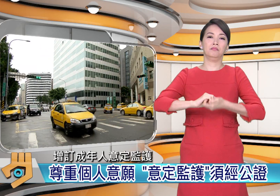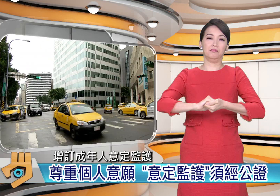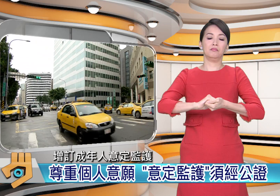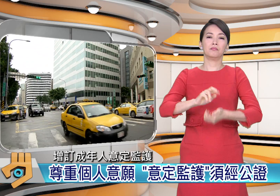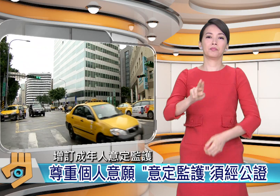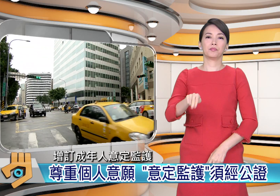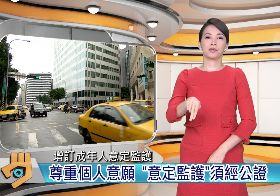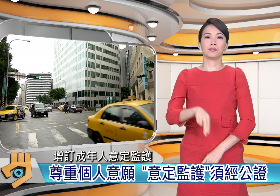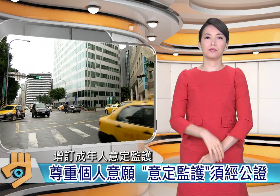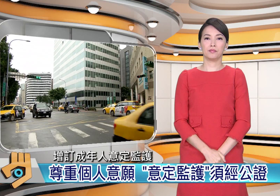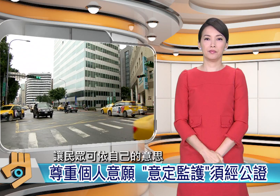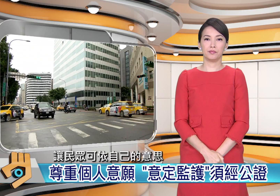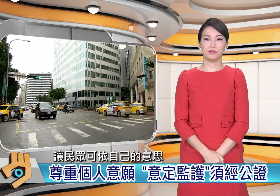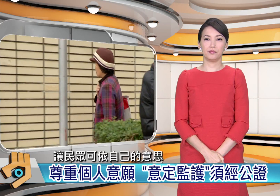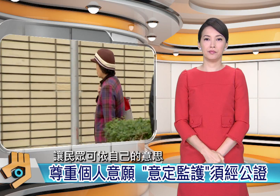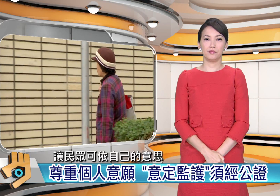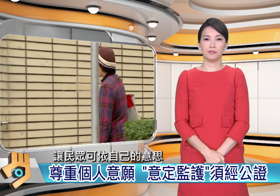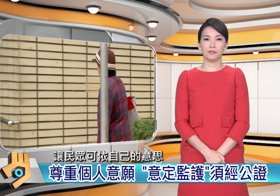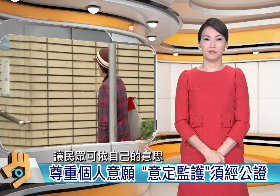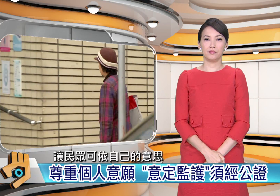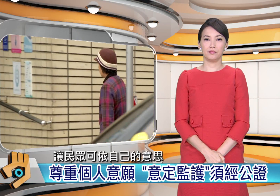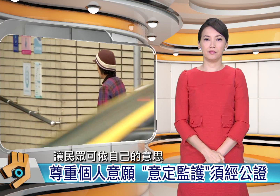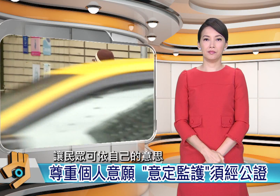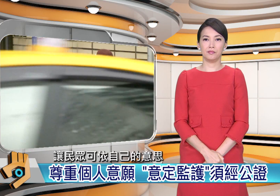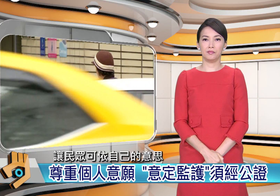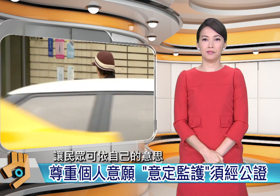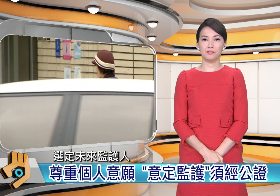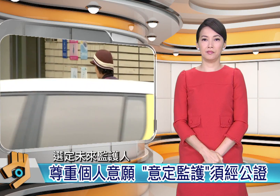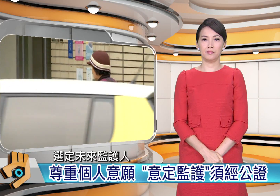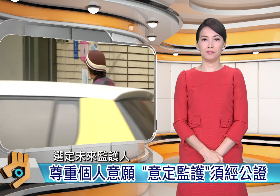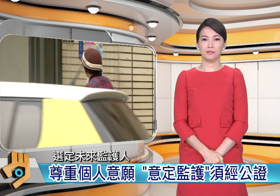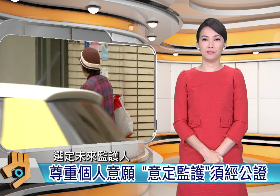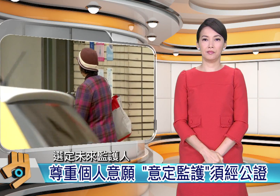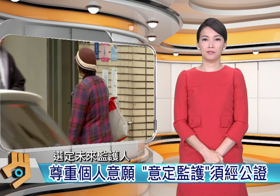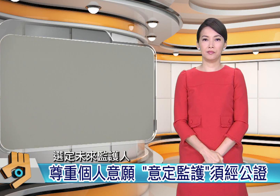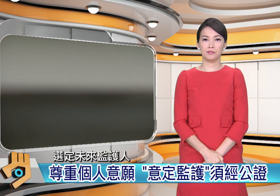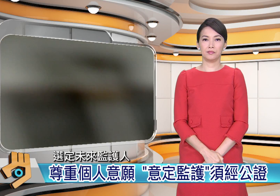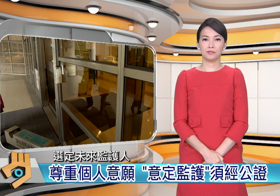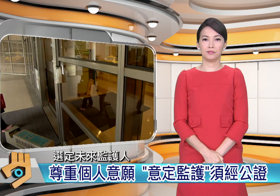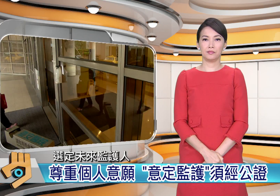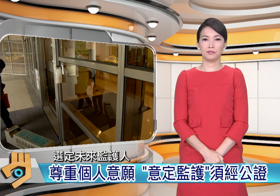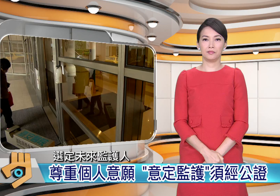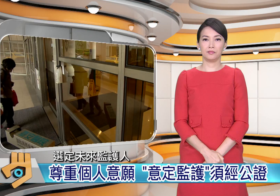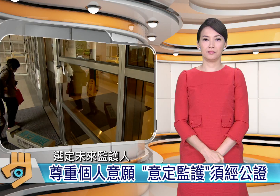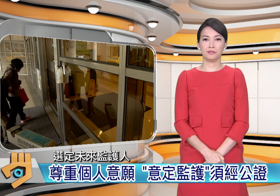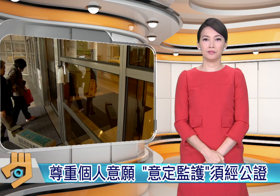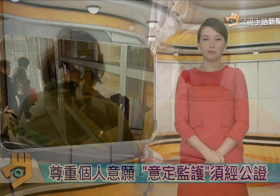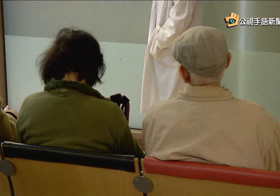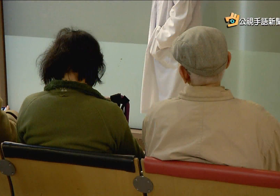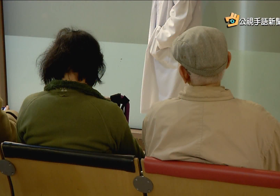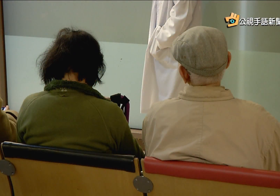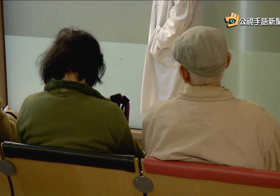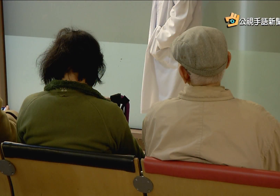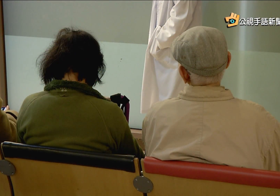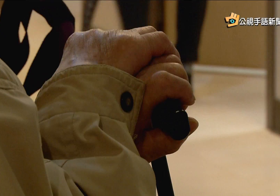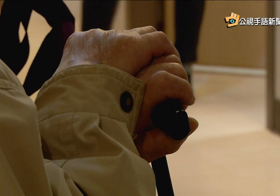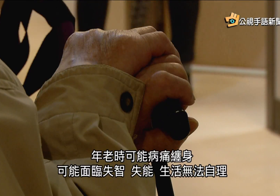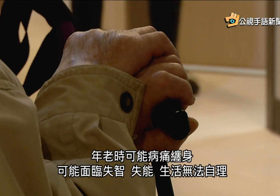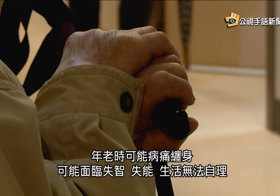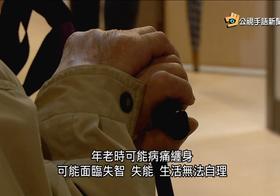监护，让民众可依自己的意思选定未来的监护人。 年老时可能病痛缠